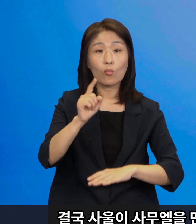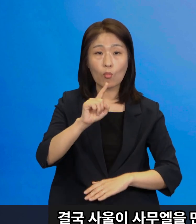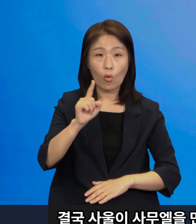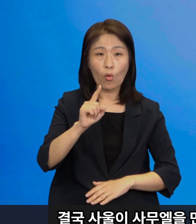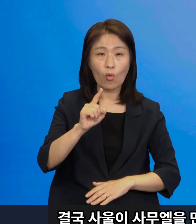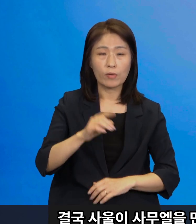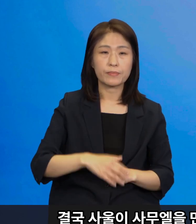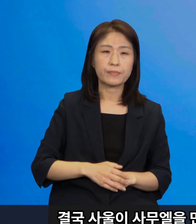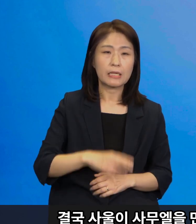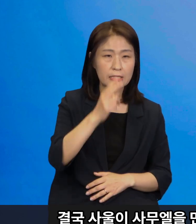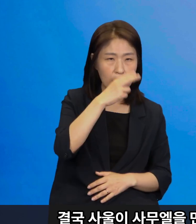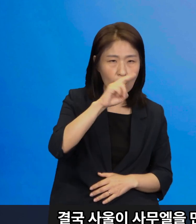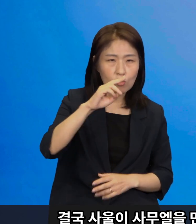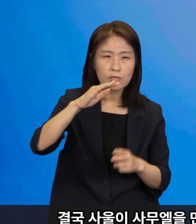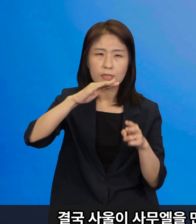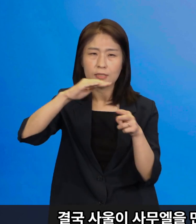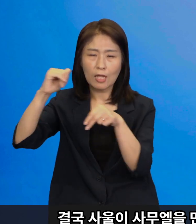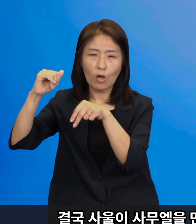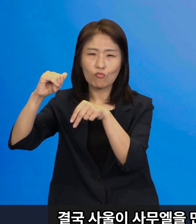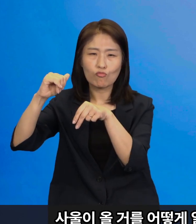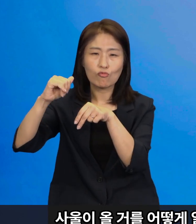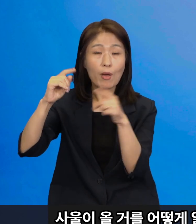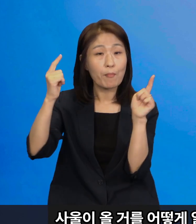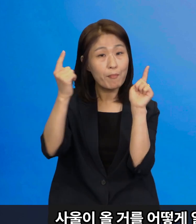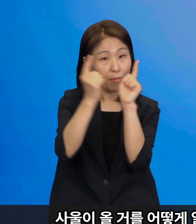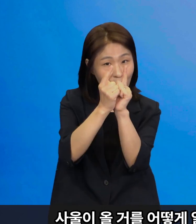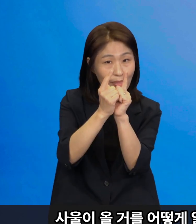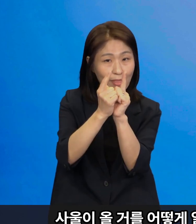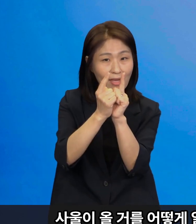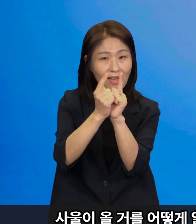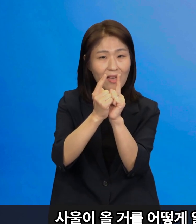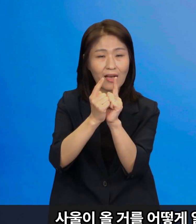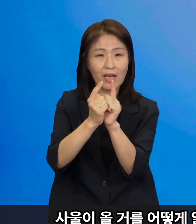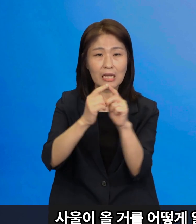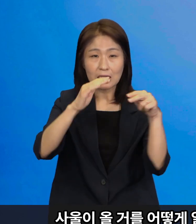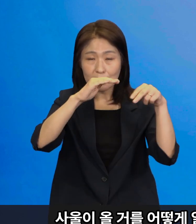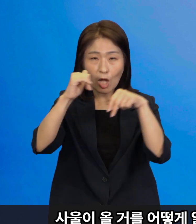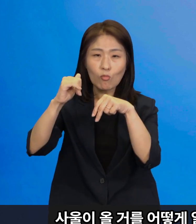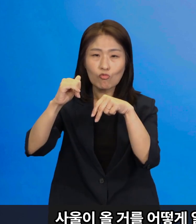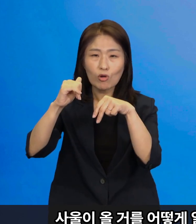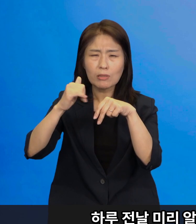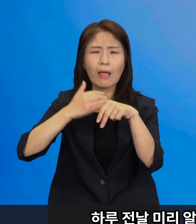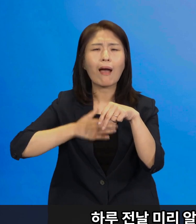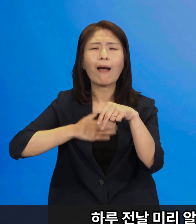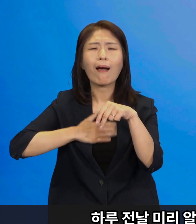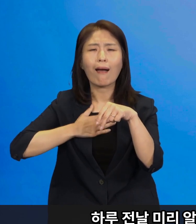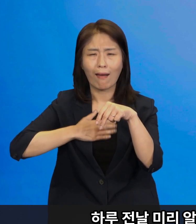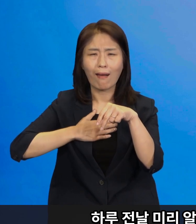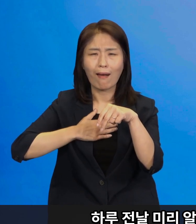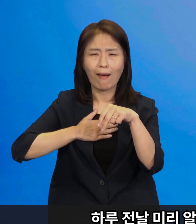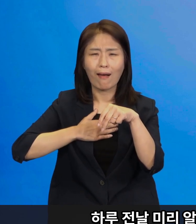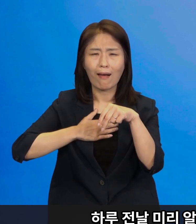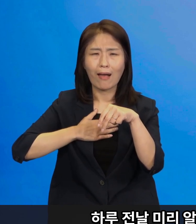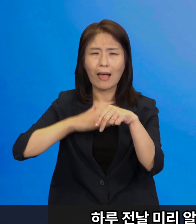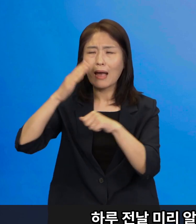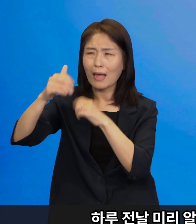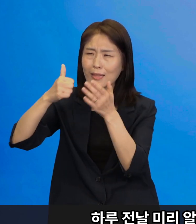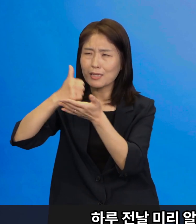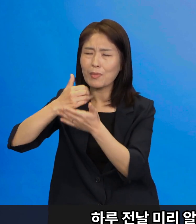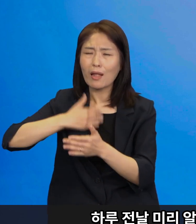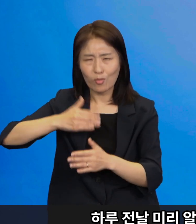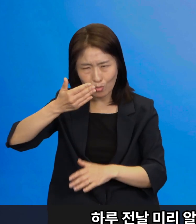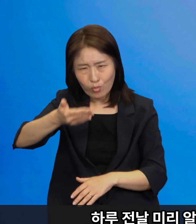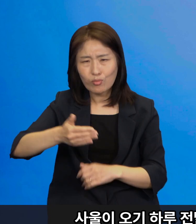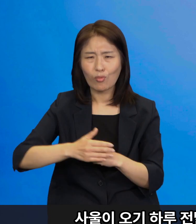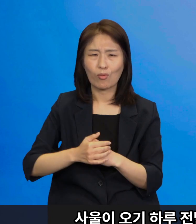사무엘을 만납니다. 사무엘은 다 알고 있었어요. 사울이 올 거를. 어떻게 알았냐? 하나님이 알려주신 거야. 하루 전날 미리 알려주셨습니다.